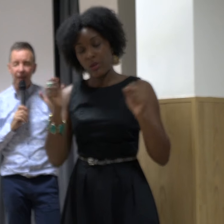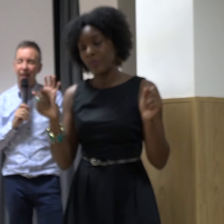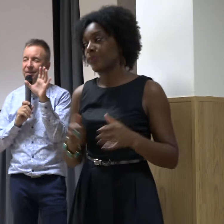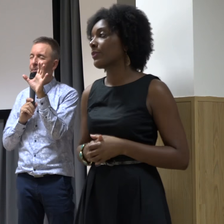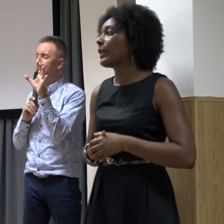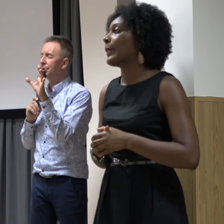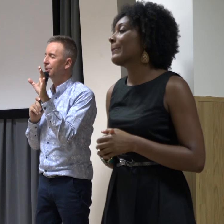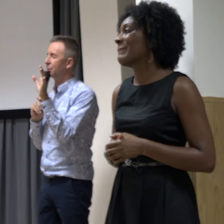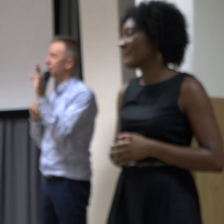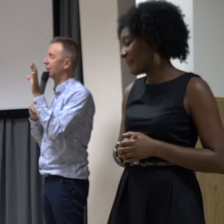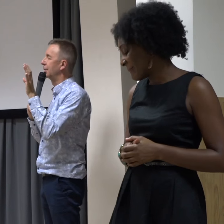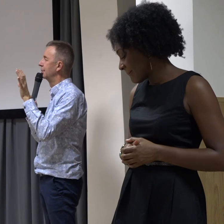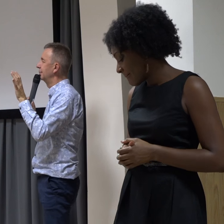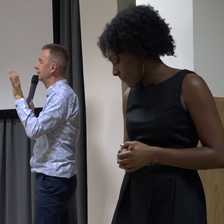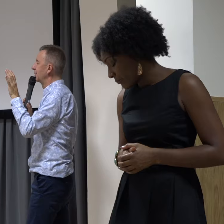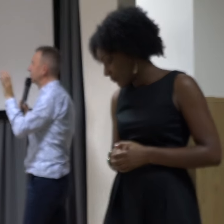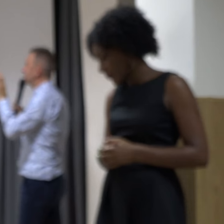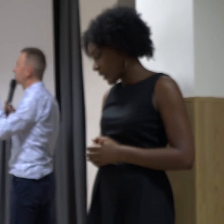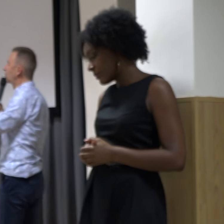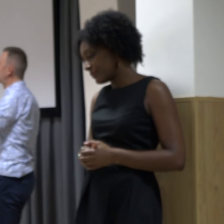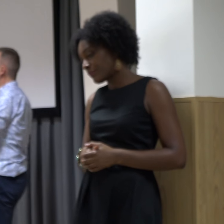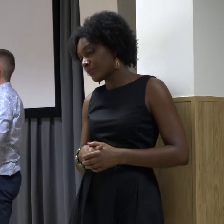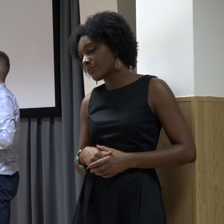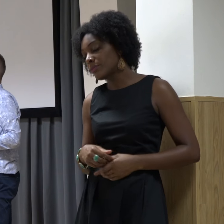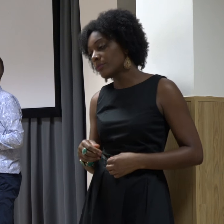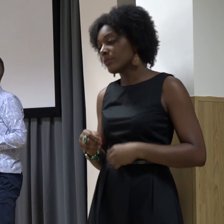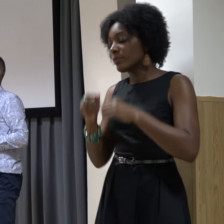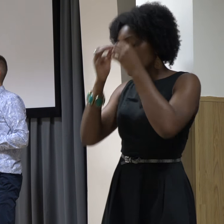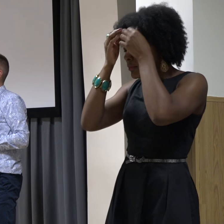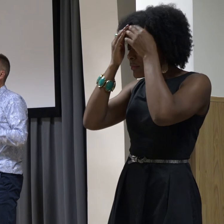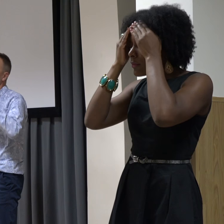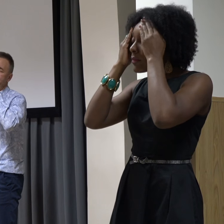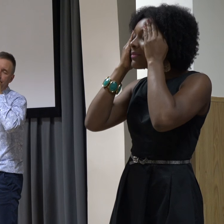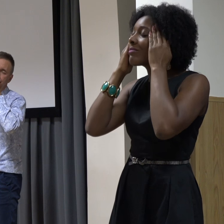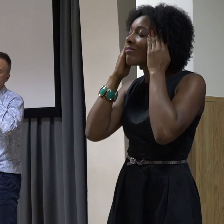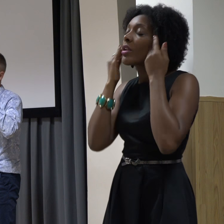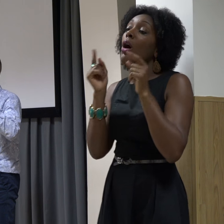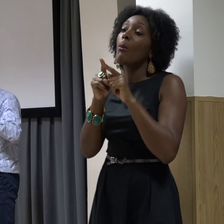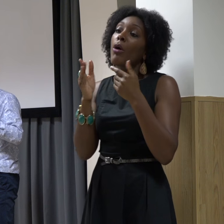Je la base un peu sur ce que Jésus nous enseigne quand il dit notre Père.